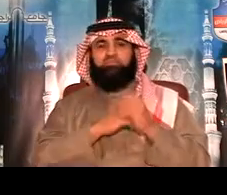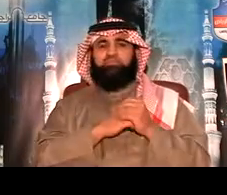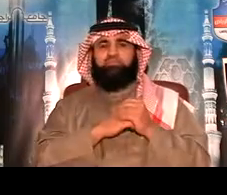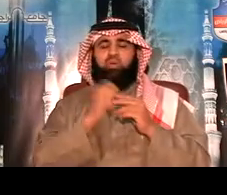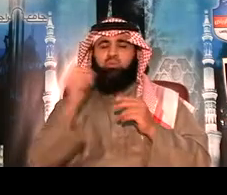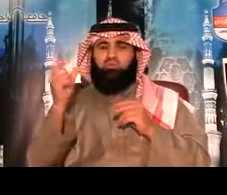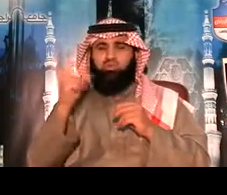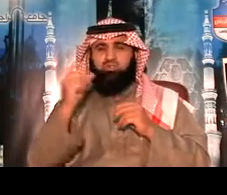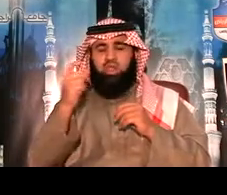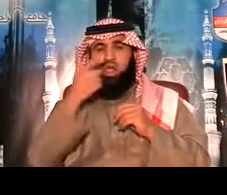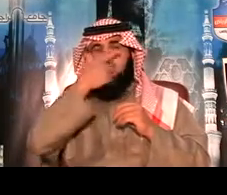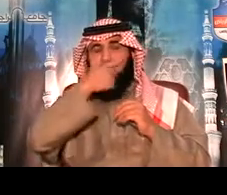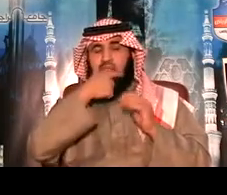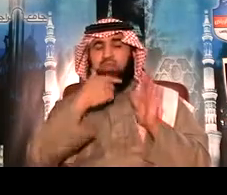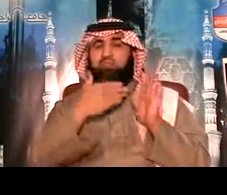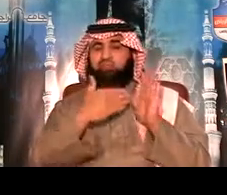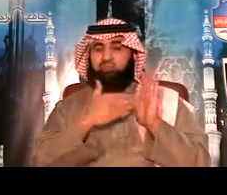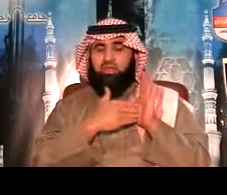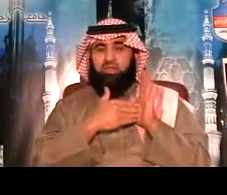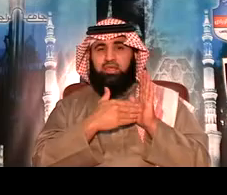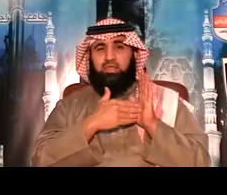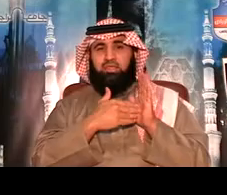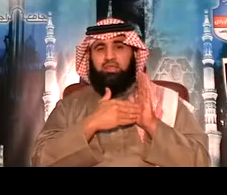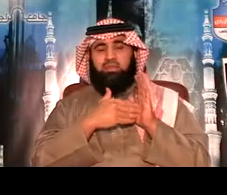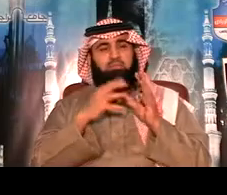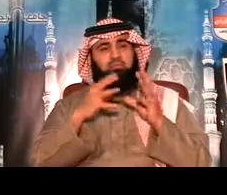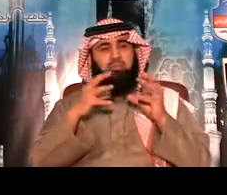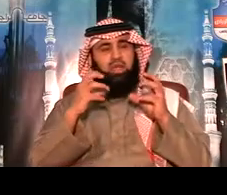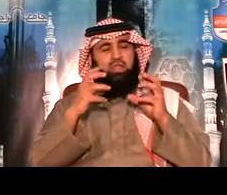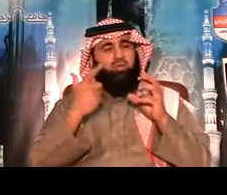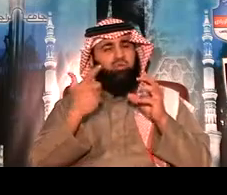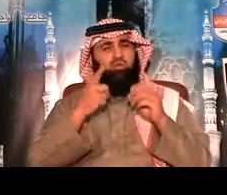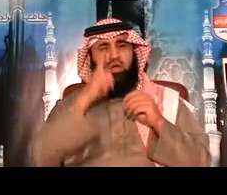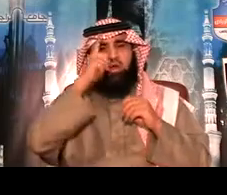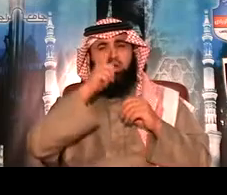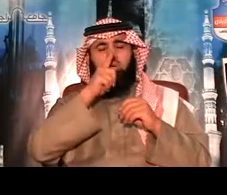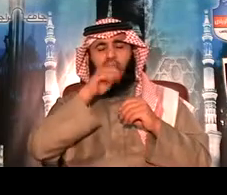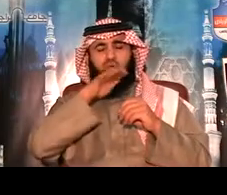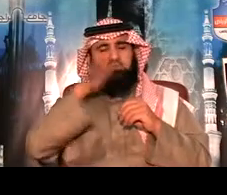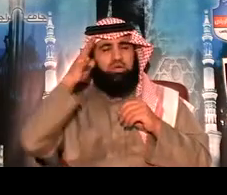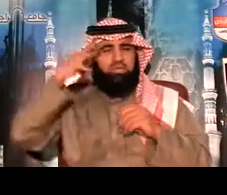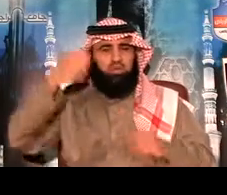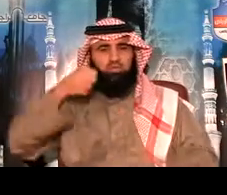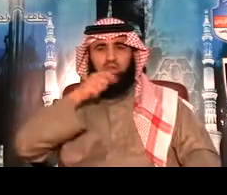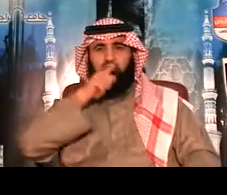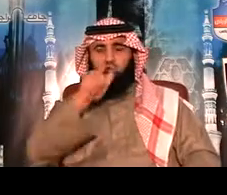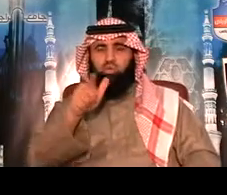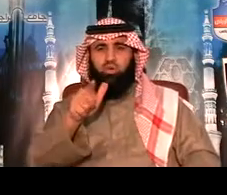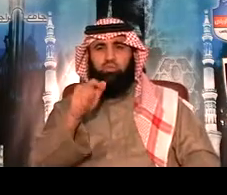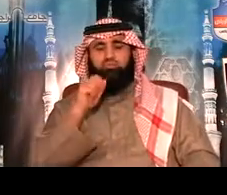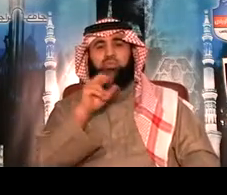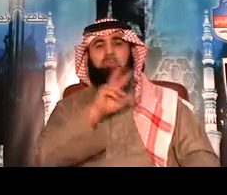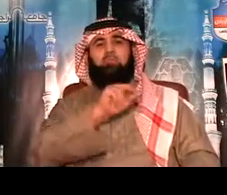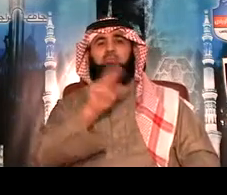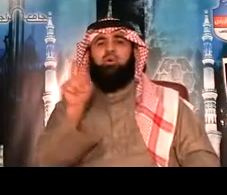هذا الحديث الشريف يضرب لنا رسول الله صلى الله عليه وسلم مثلا ليكون